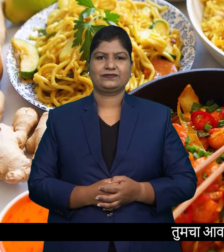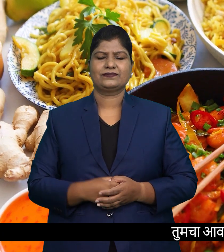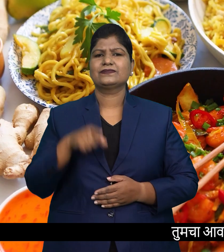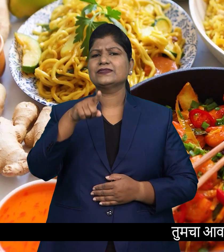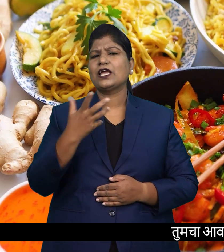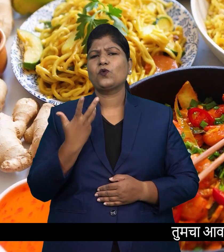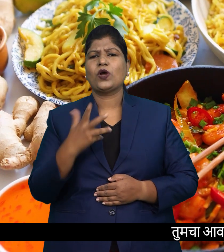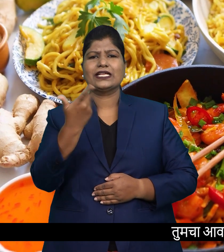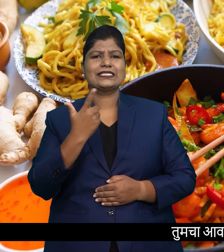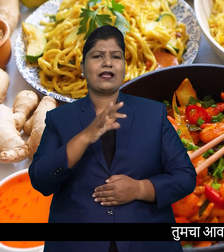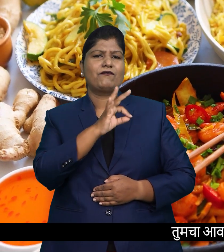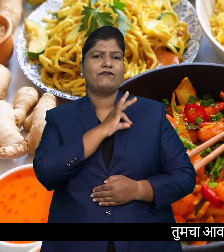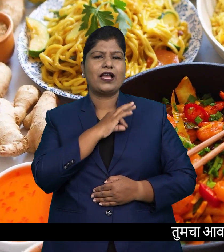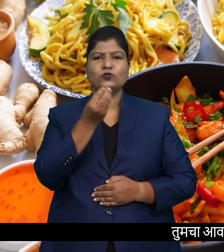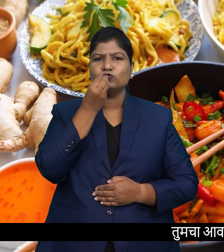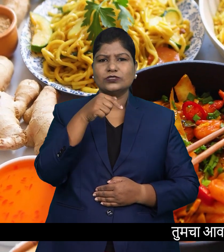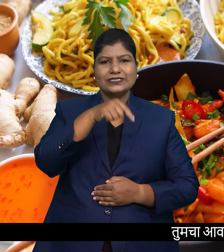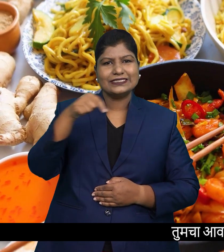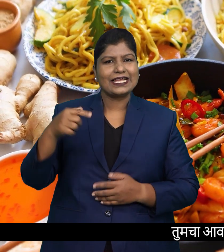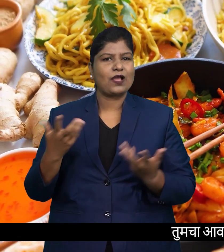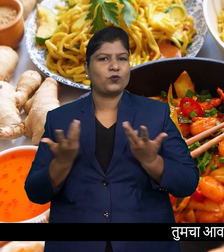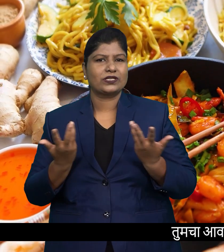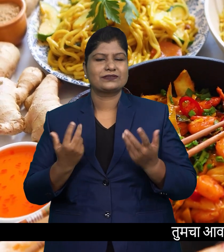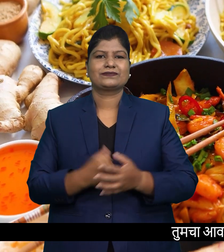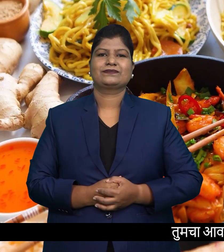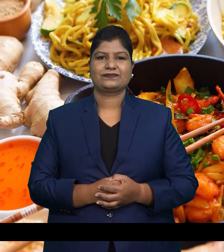तुमचा आवडता पदार्थ कोणता आहे?